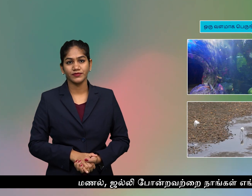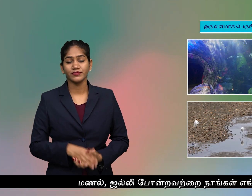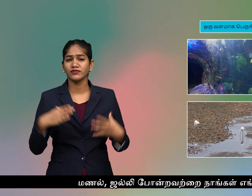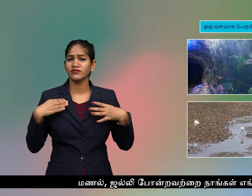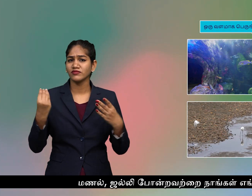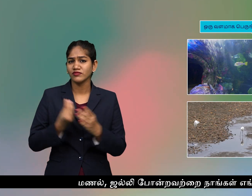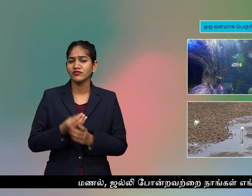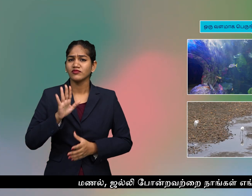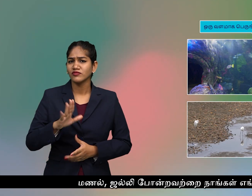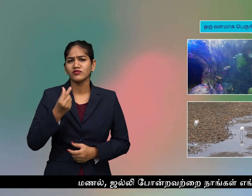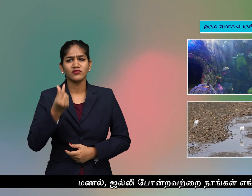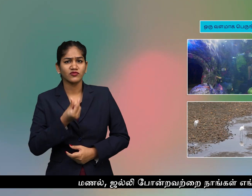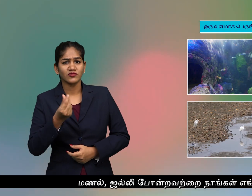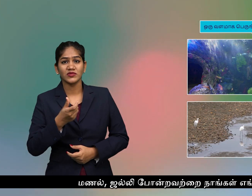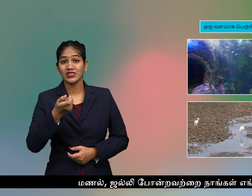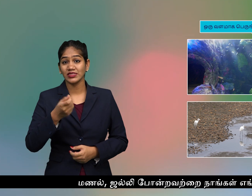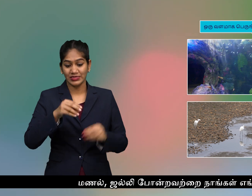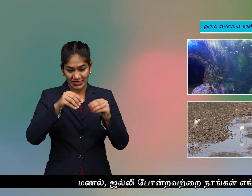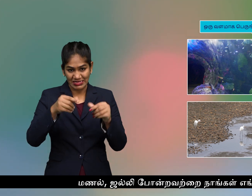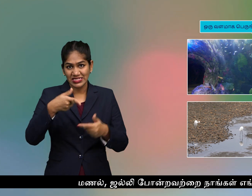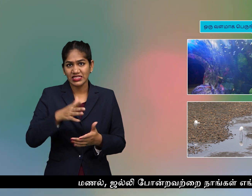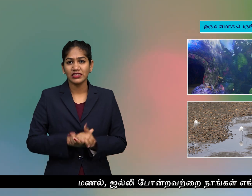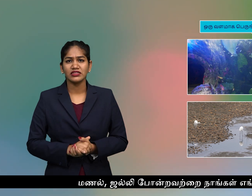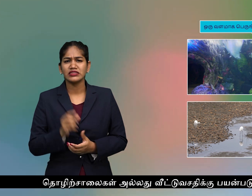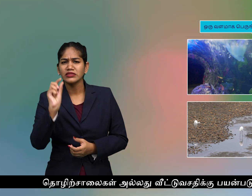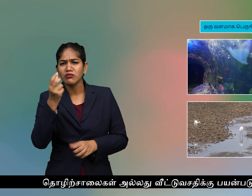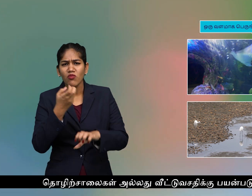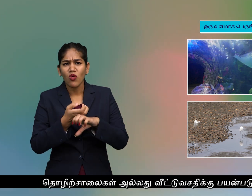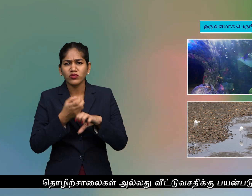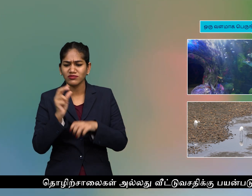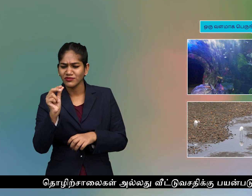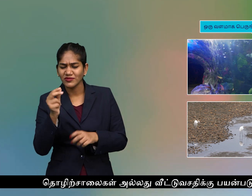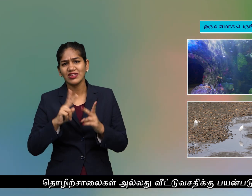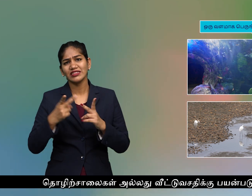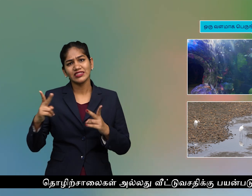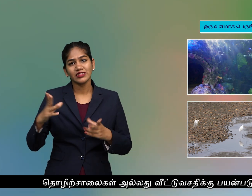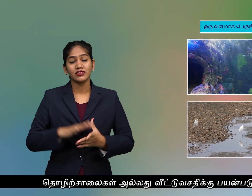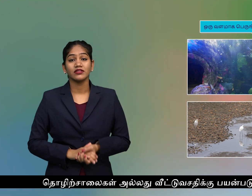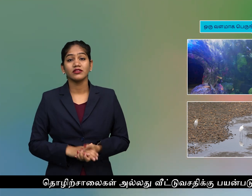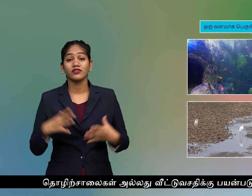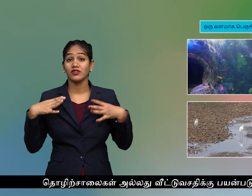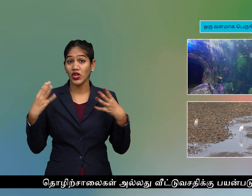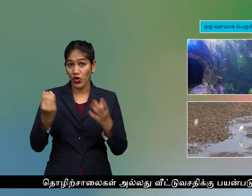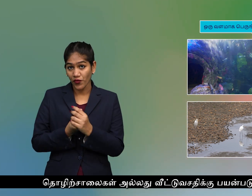மணல், ஜல்லி போன்றவற்றை நாம் நம் தொழிற்சாலைகள் அல்லது வீட்டு வசதிகளுக்கு